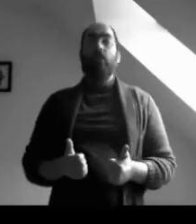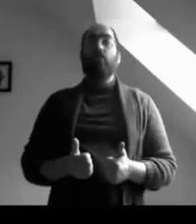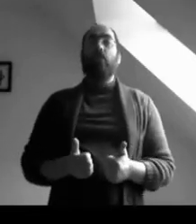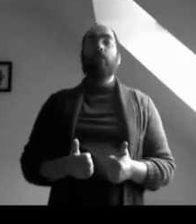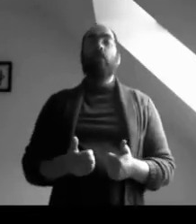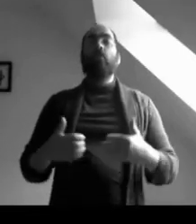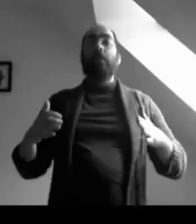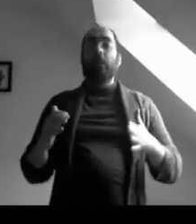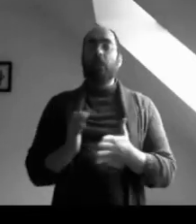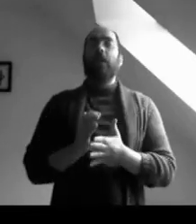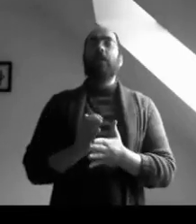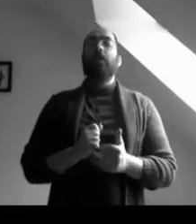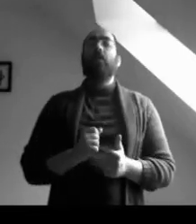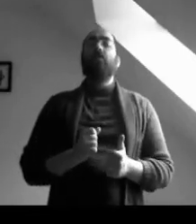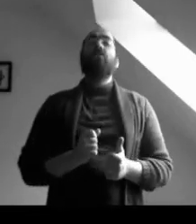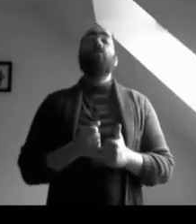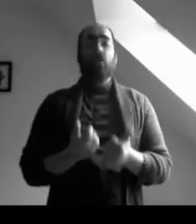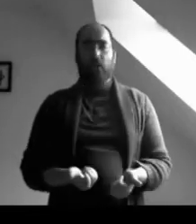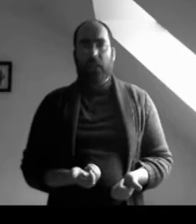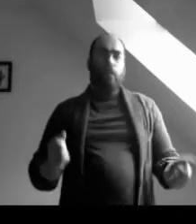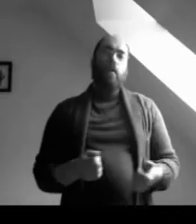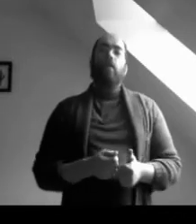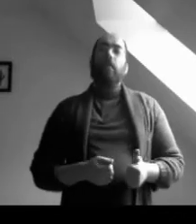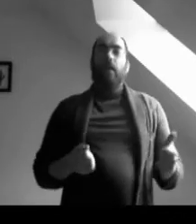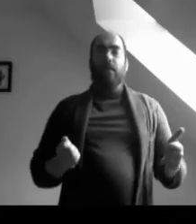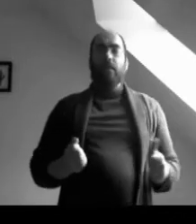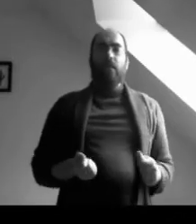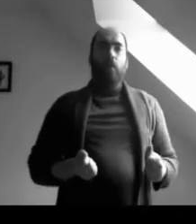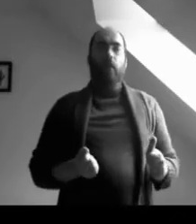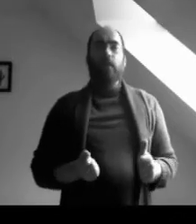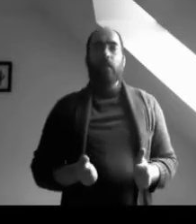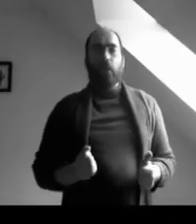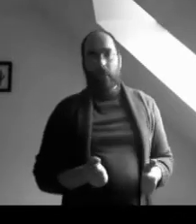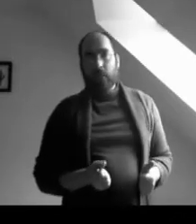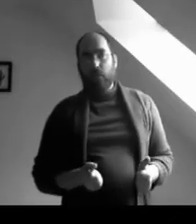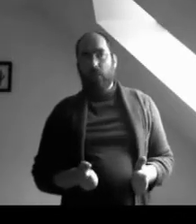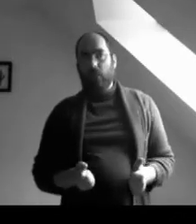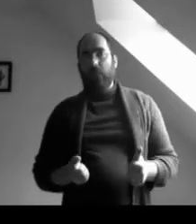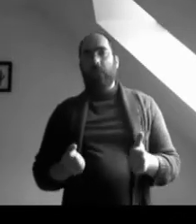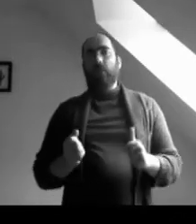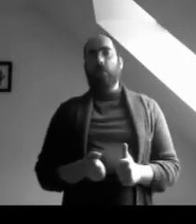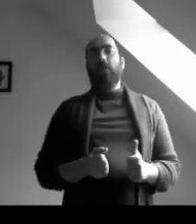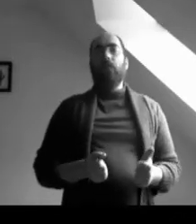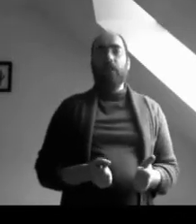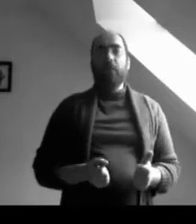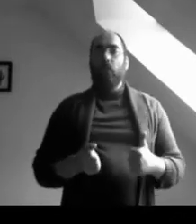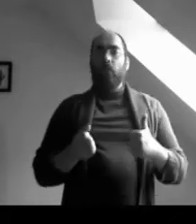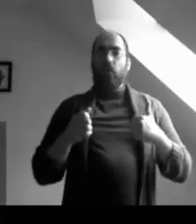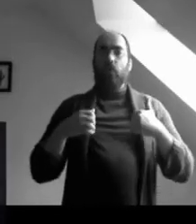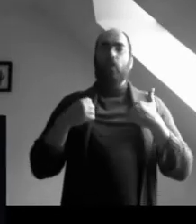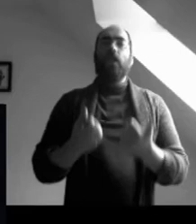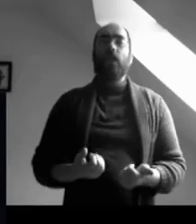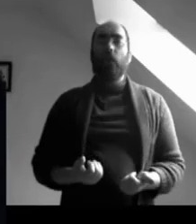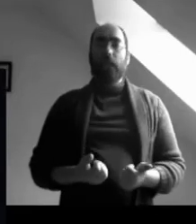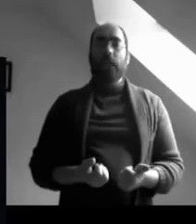le défaut du premier en comprimant son dernier quart d'heure de façon outrancière. Peu importe, la mise en scène emportée et le casting suffisent à insuffler au film une